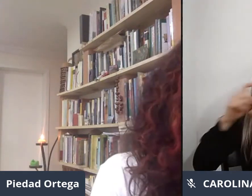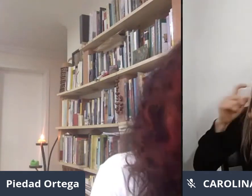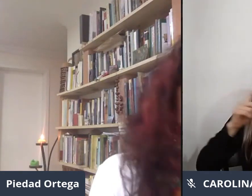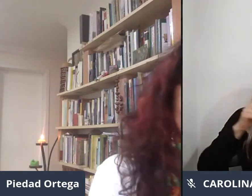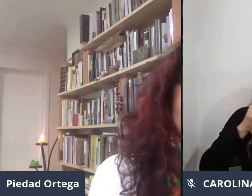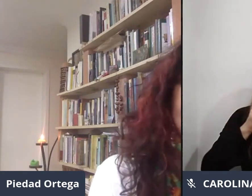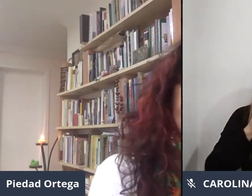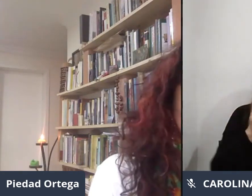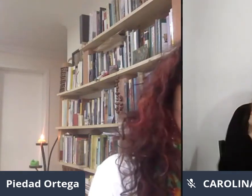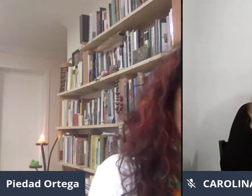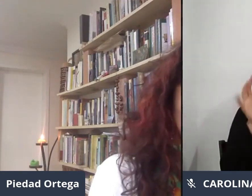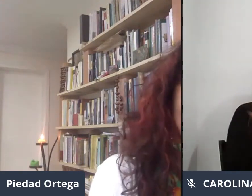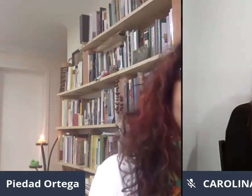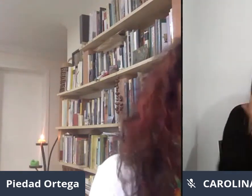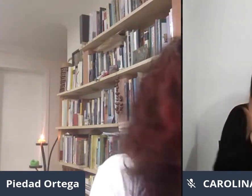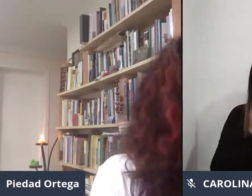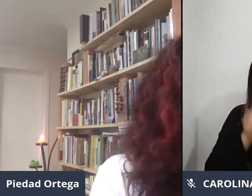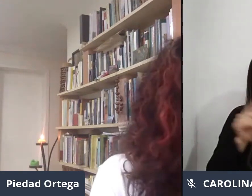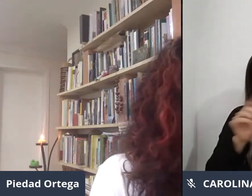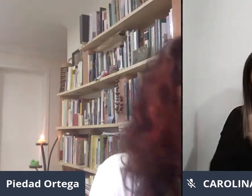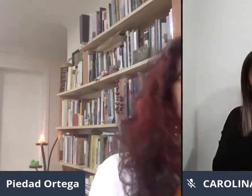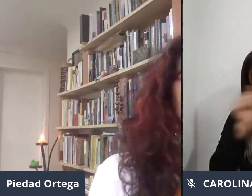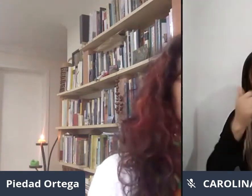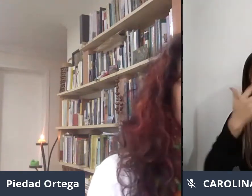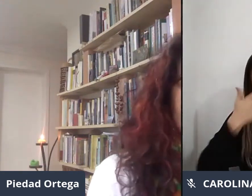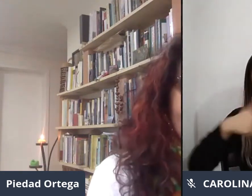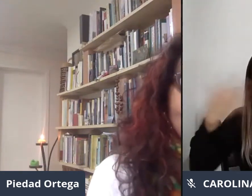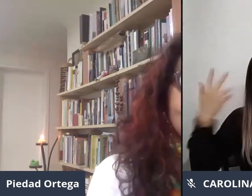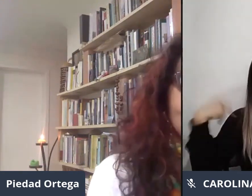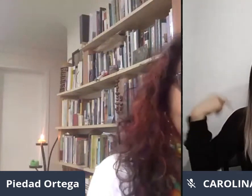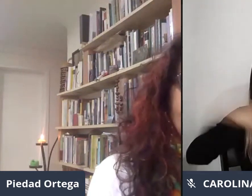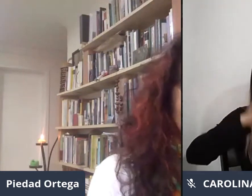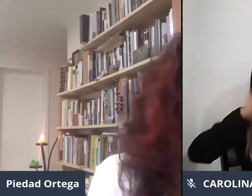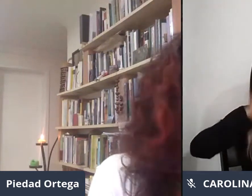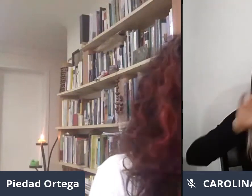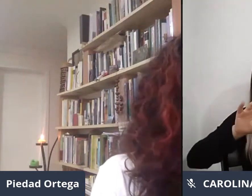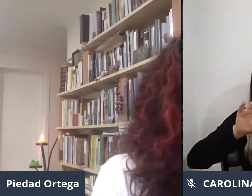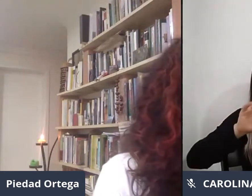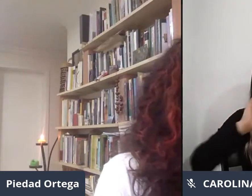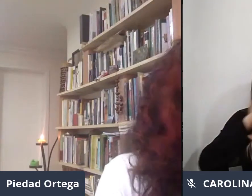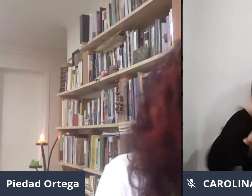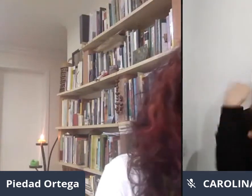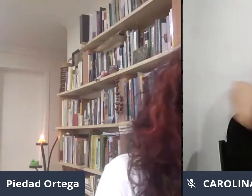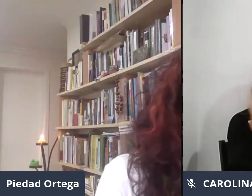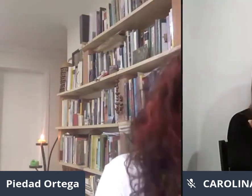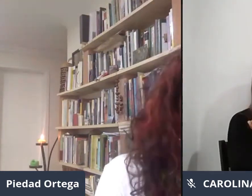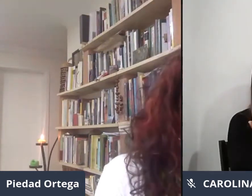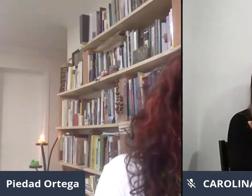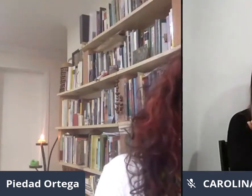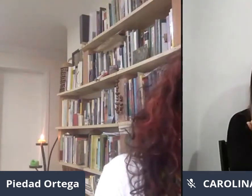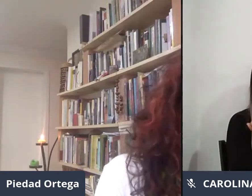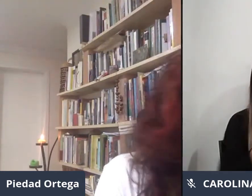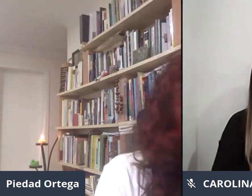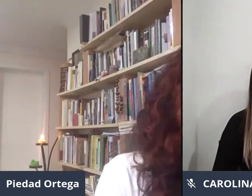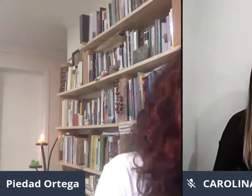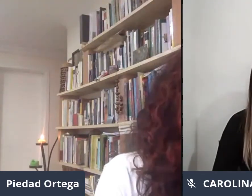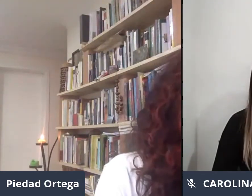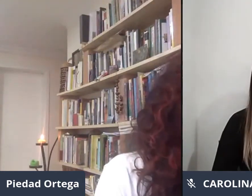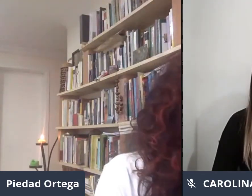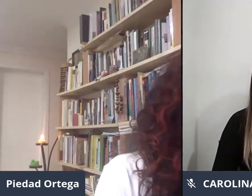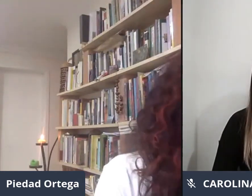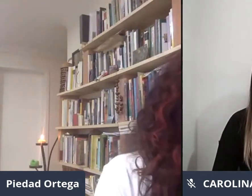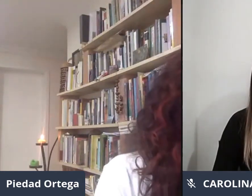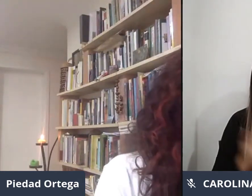Orlando Fassborda, nuestro gran maestro de la sociología sentipensante, que hoy lo traemos a la memoria de